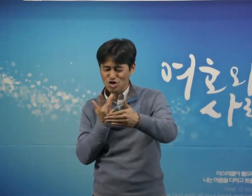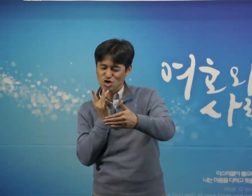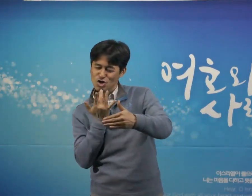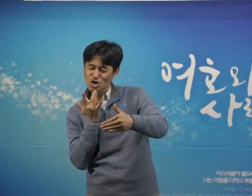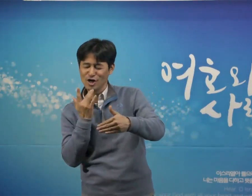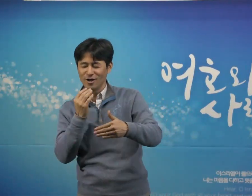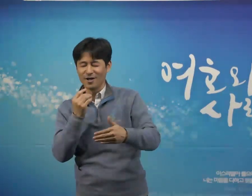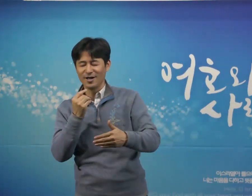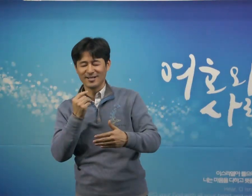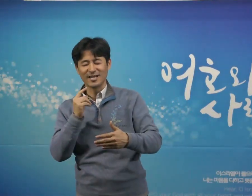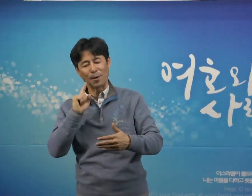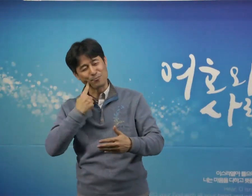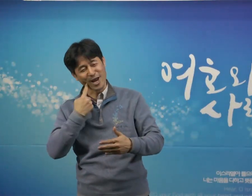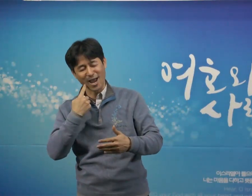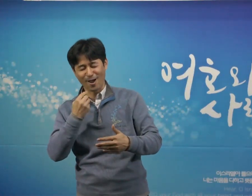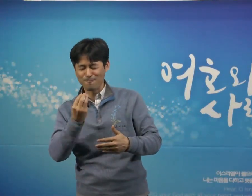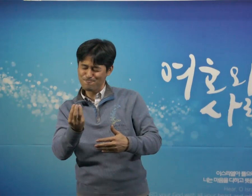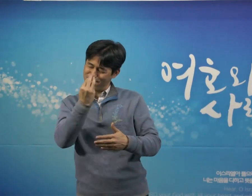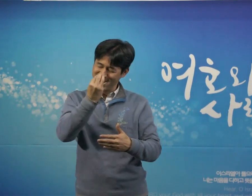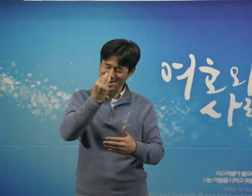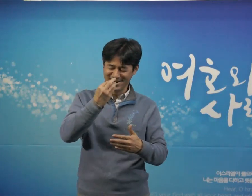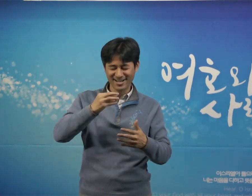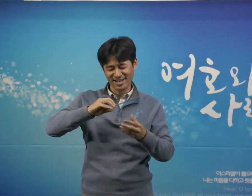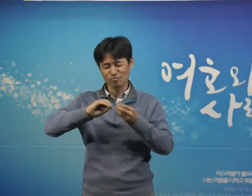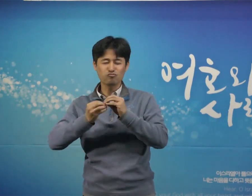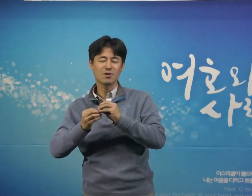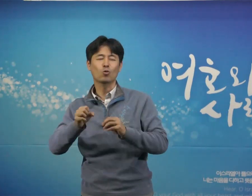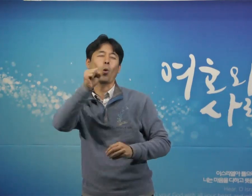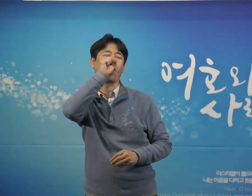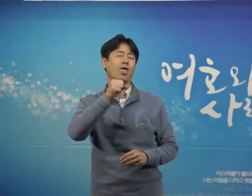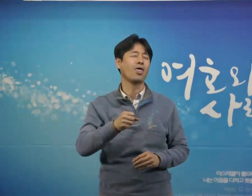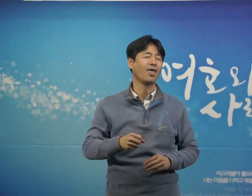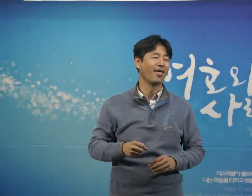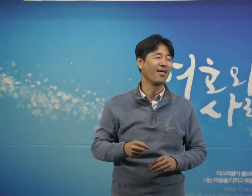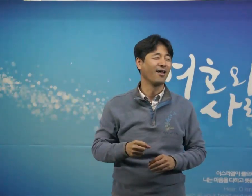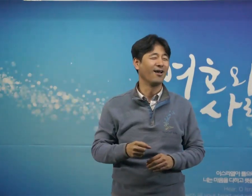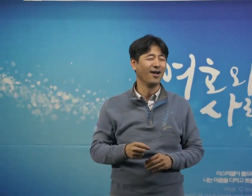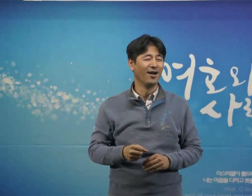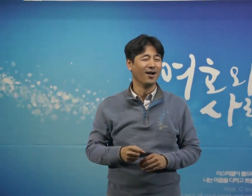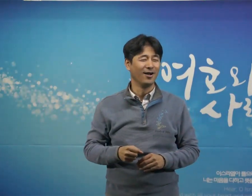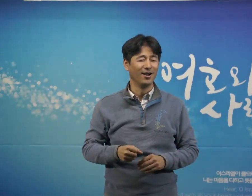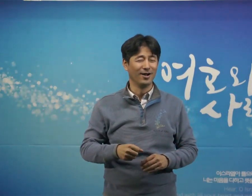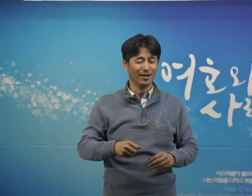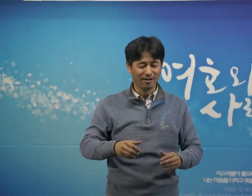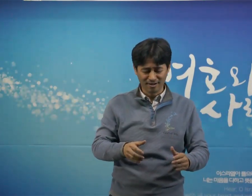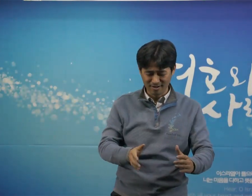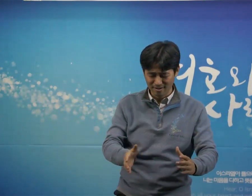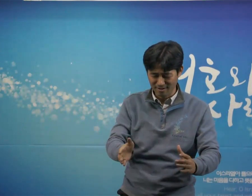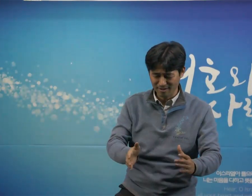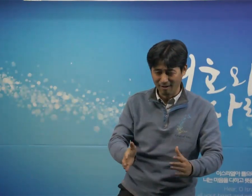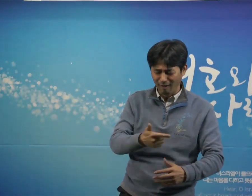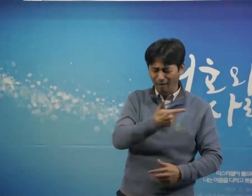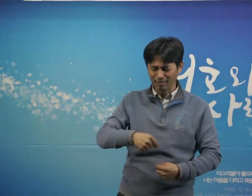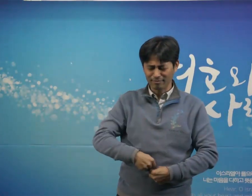아니면 조금은 예쁘고 또 멋있는 형태로 여러 가지 형태로 제가